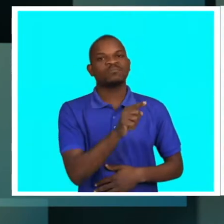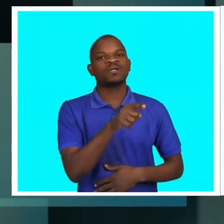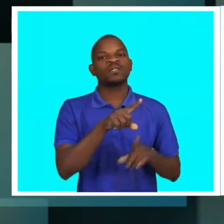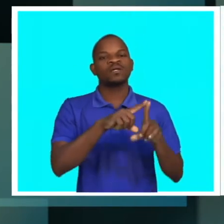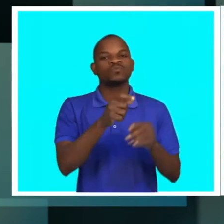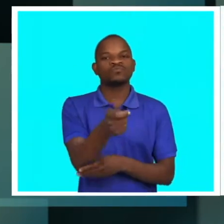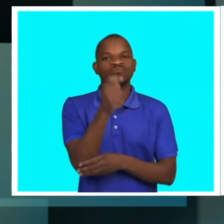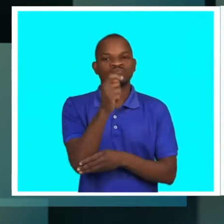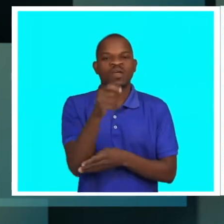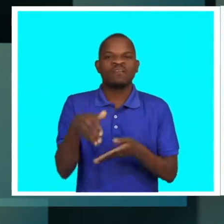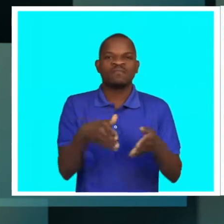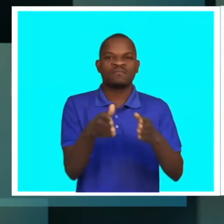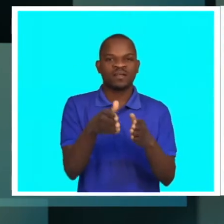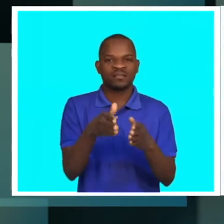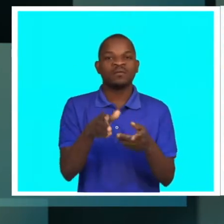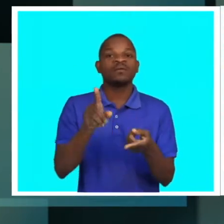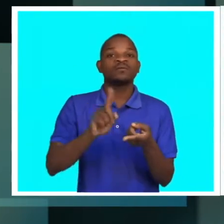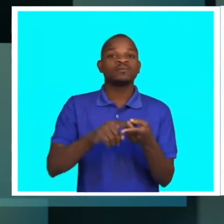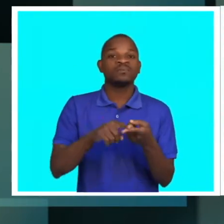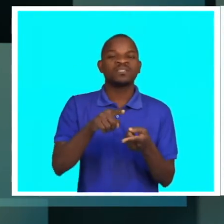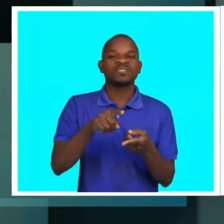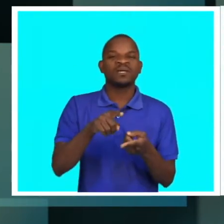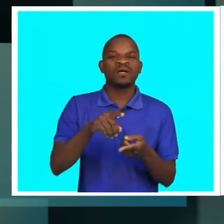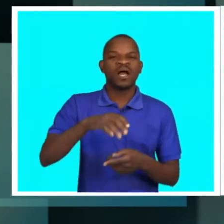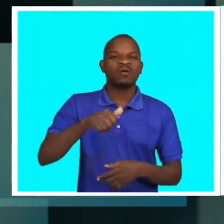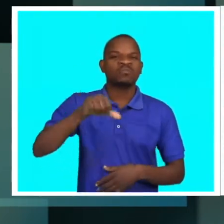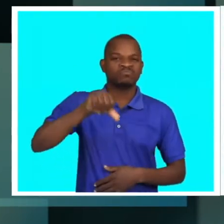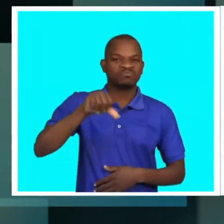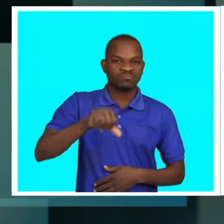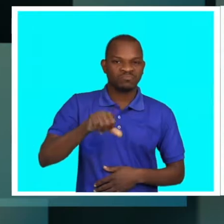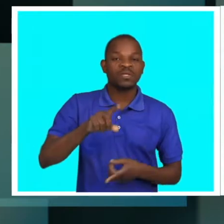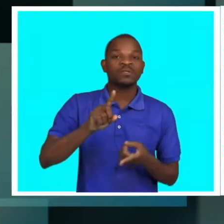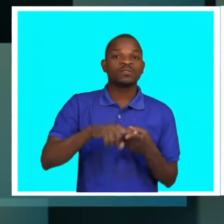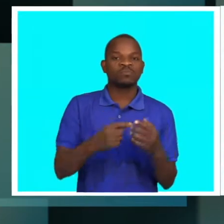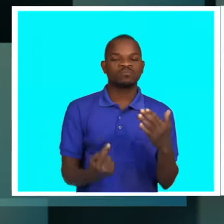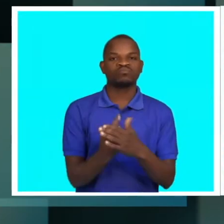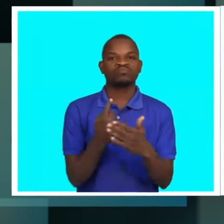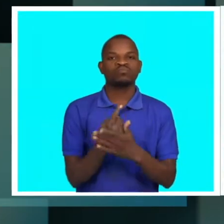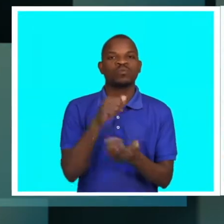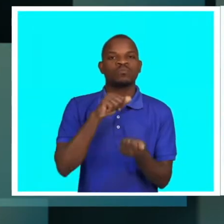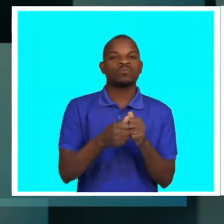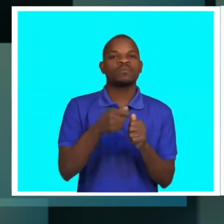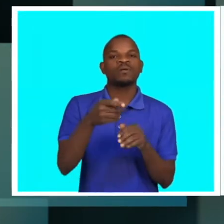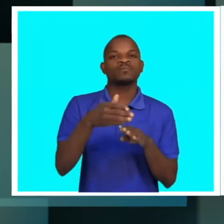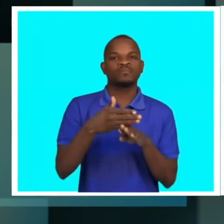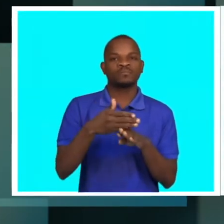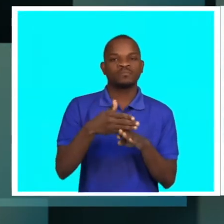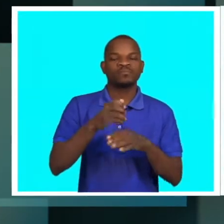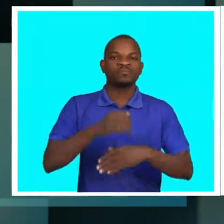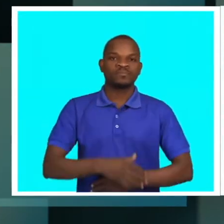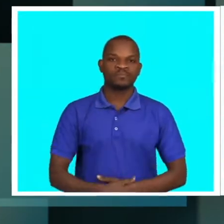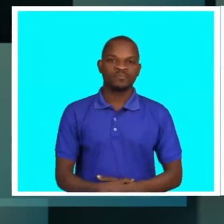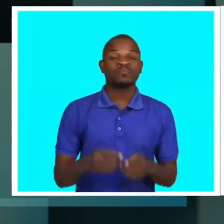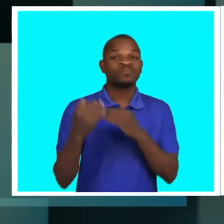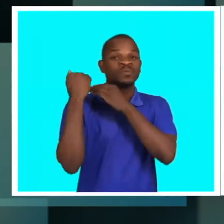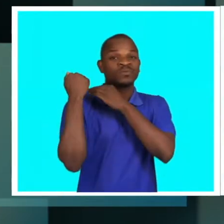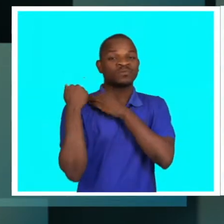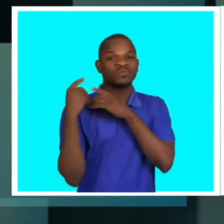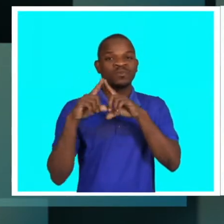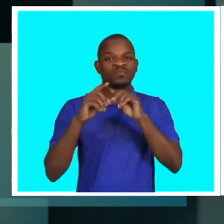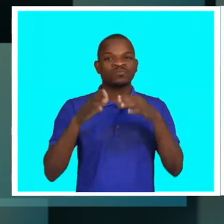deixar esse hábito de pescar lá nas valas de drenagem, sabendo que aquela água não é muito boa e logo tem problema nos próprios peixes.